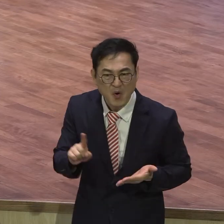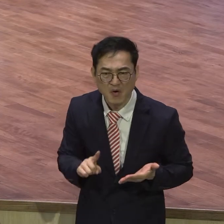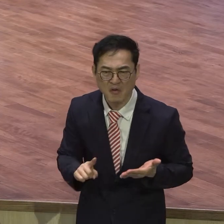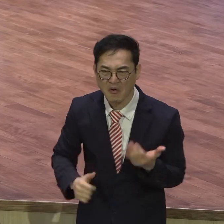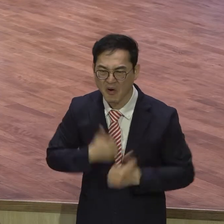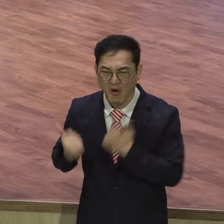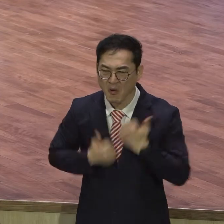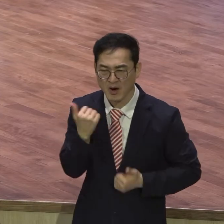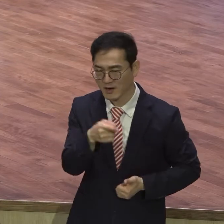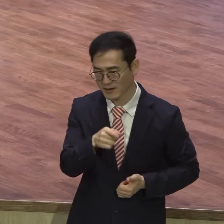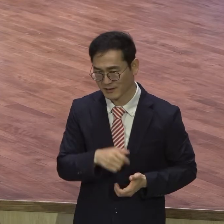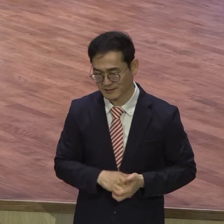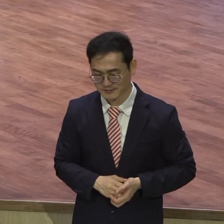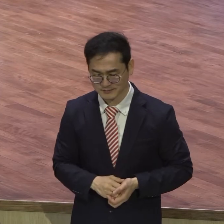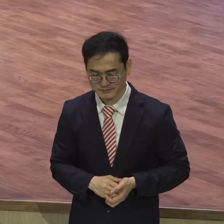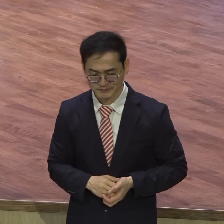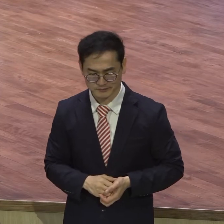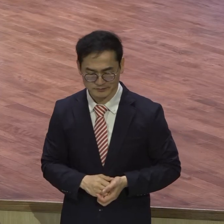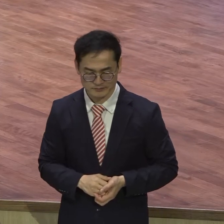33절입니다